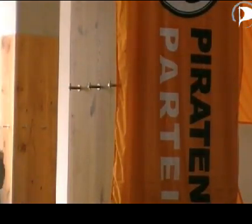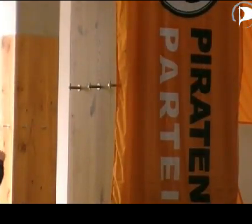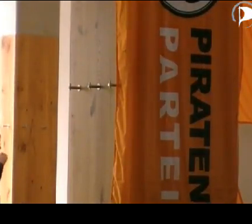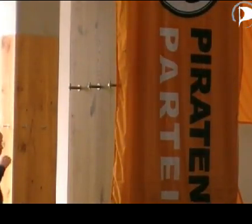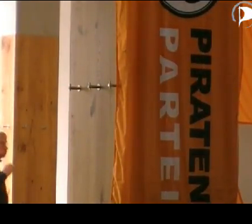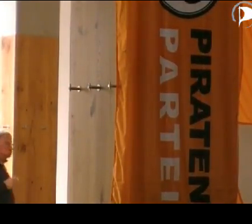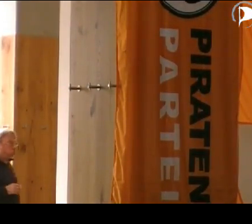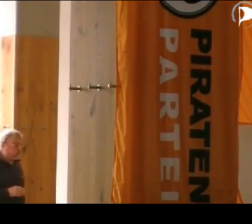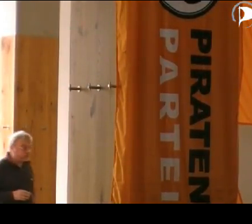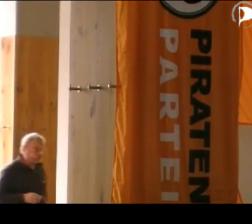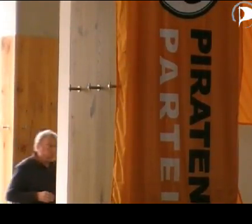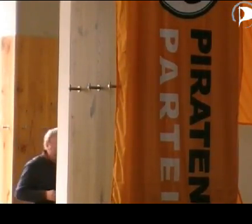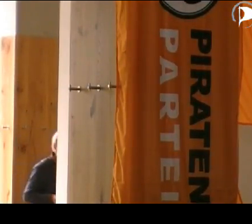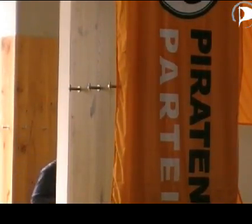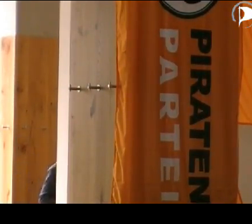das wäre